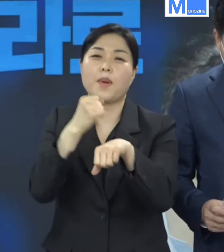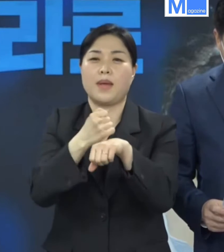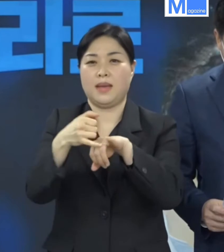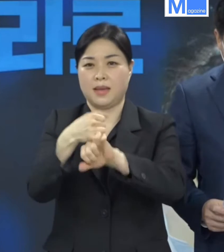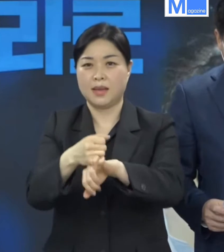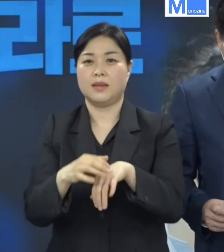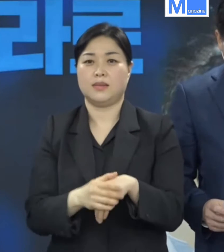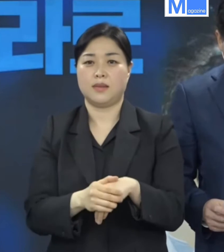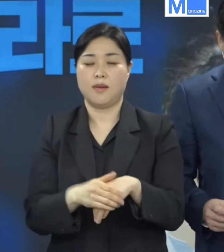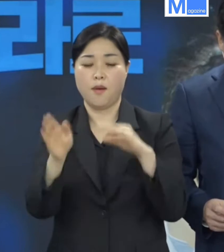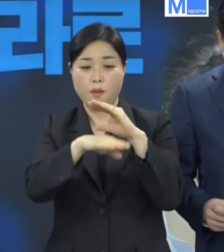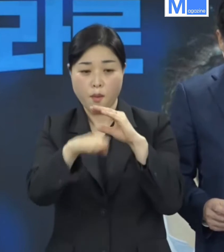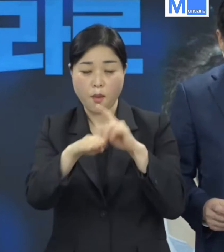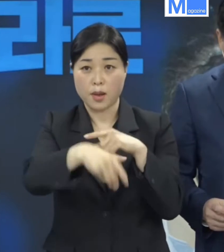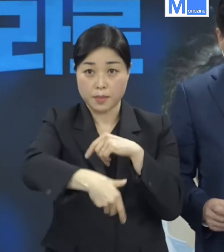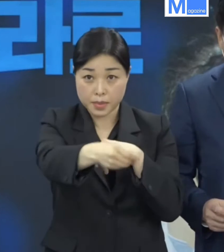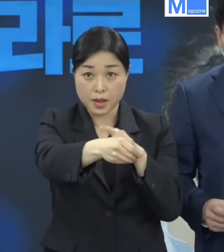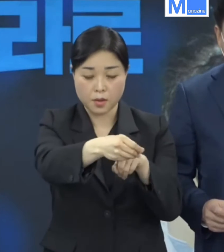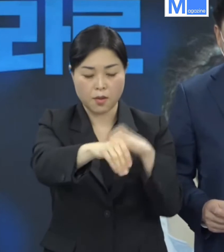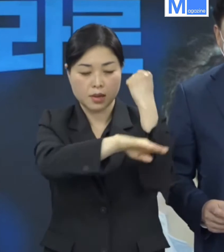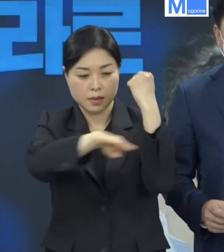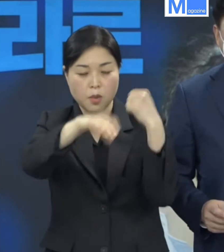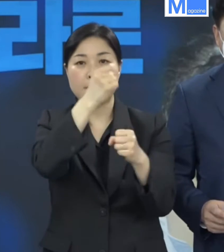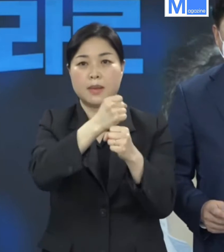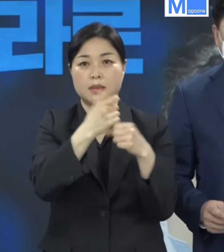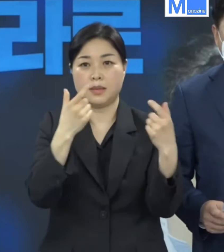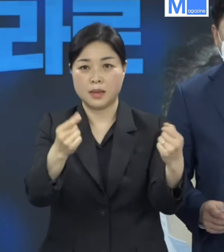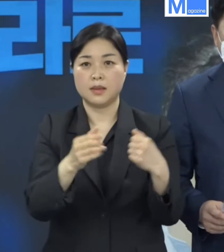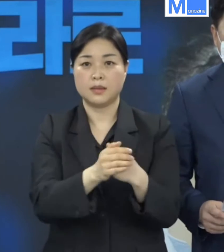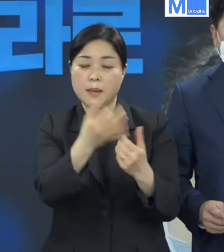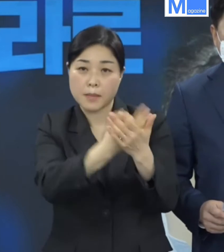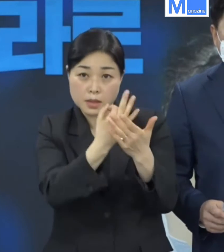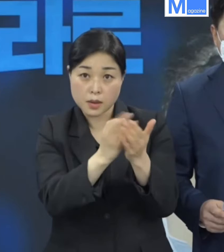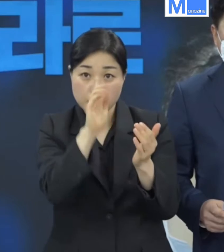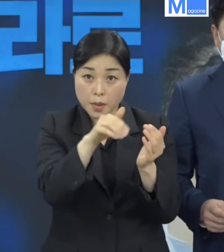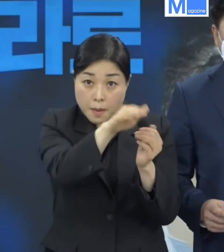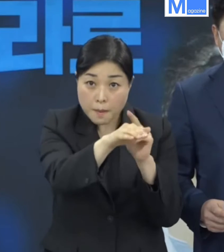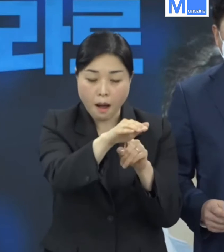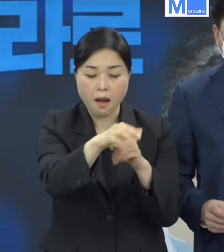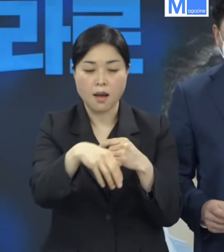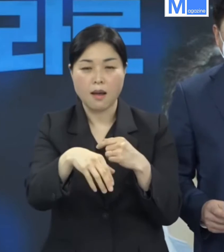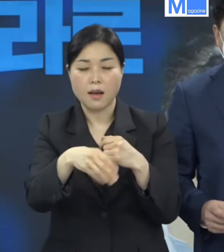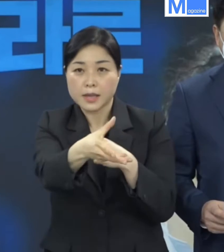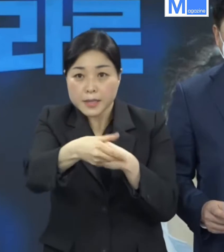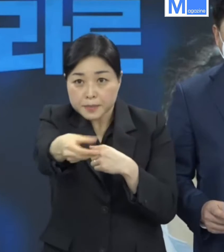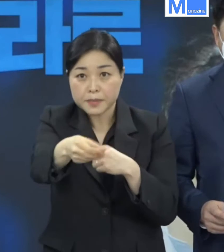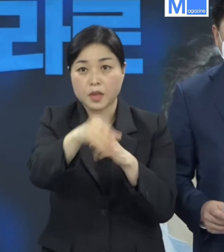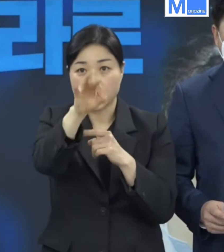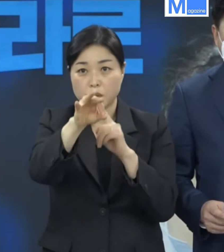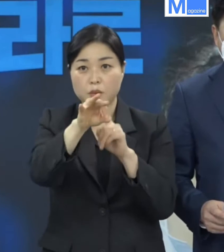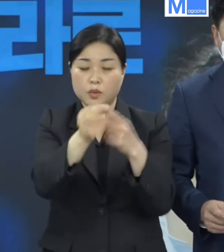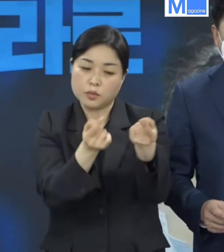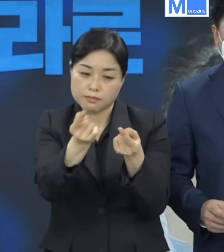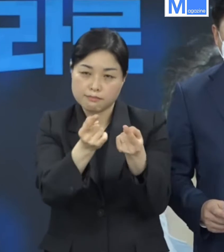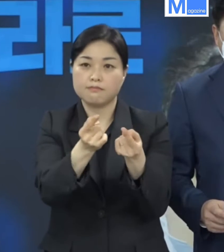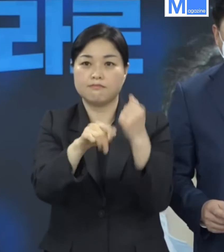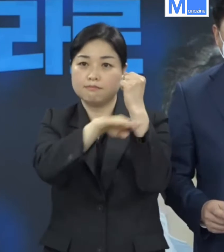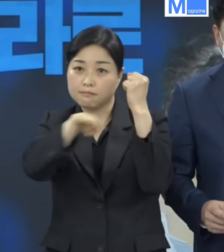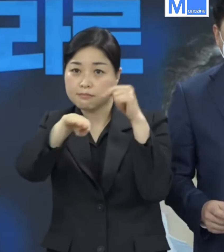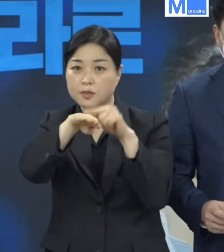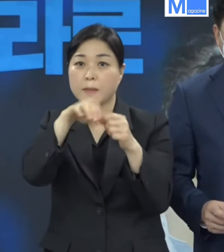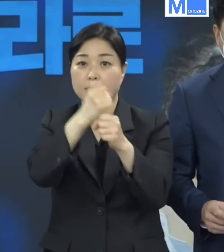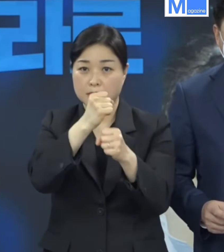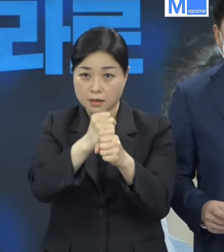공정임대료 가이드라인을 만들겠습니다. 매출 변동과 임대료 조정 비율을 연동한 표준화를 마련해서 자율적인